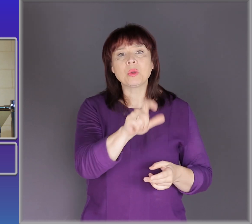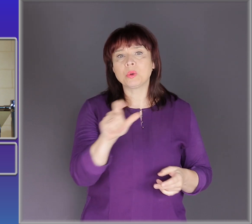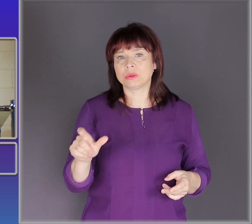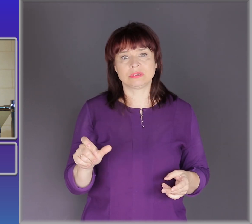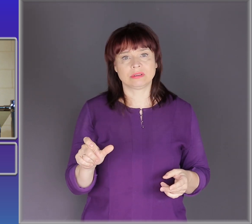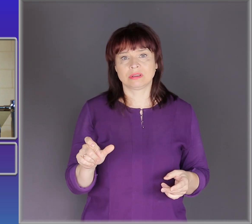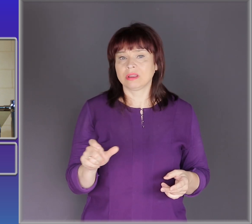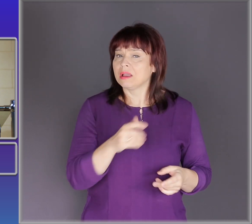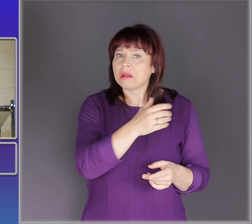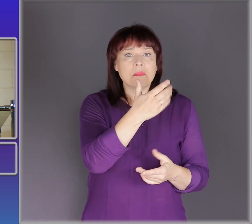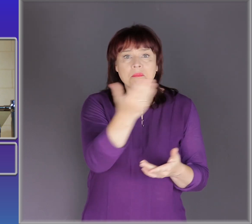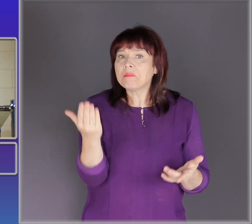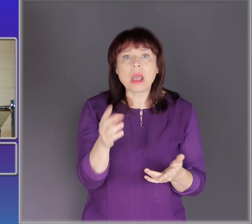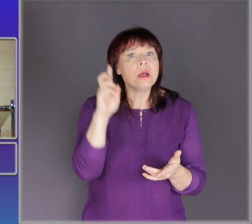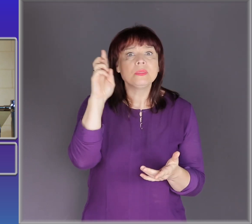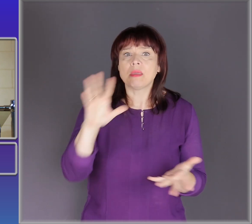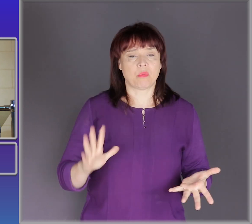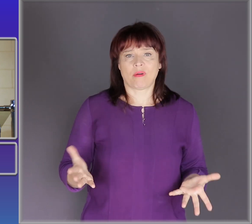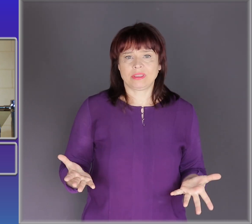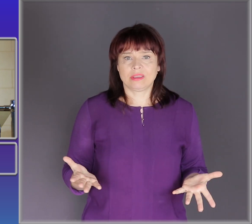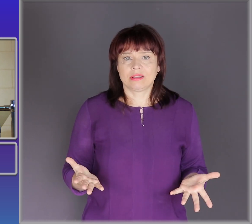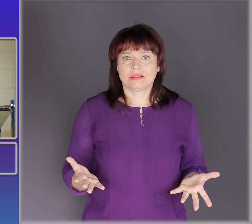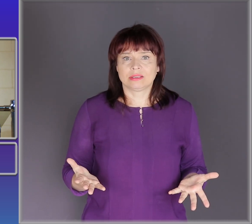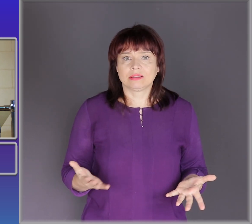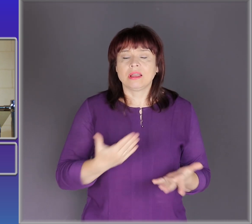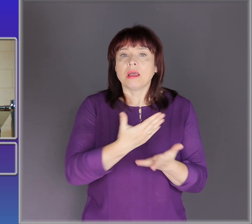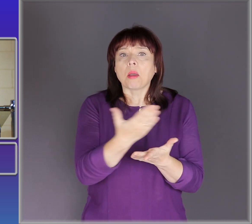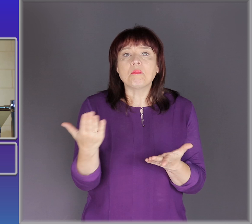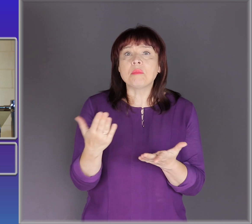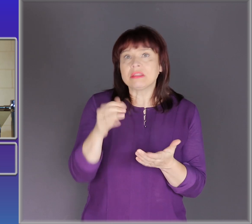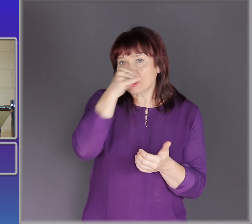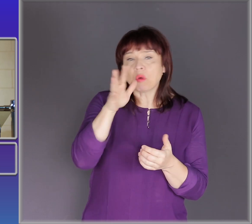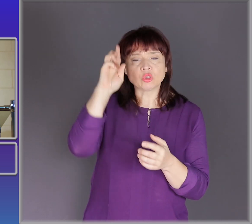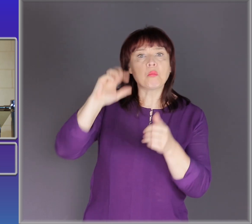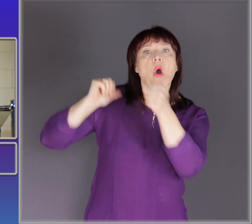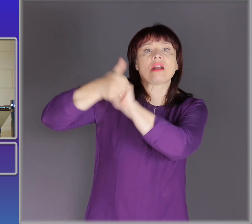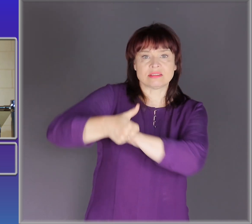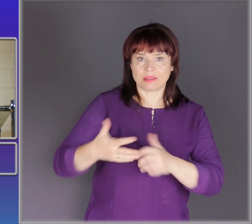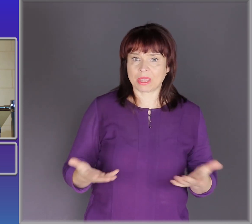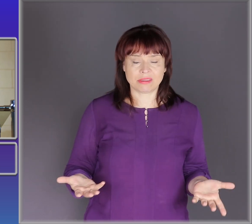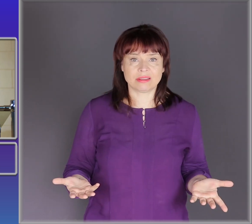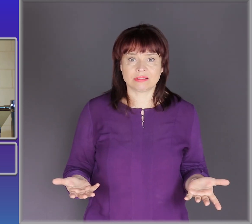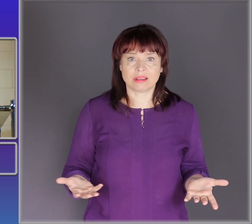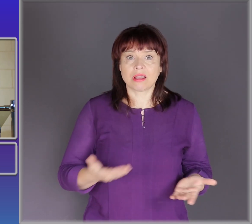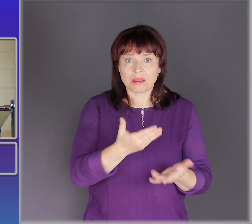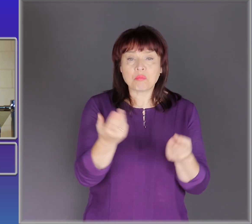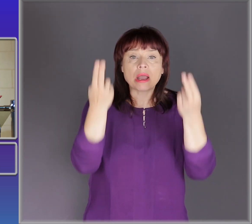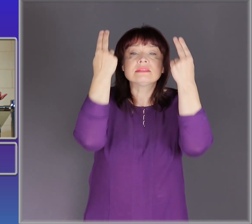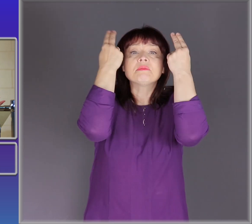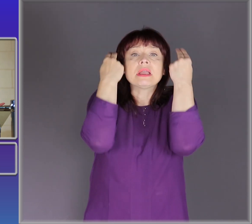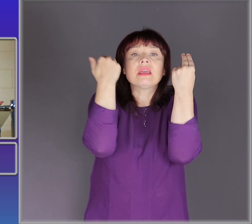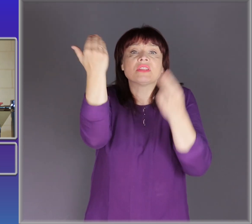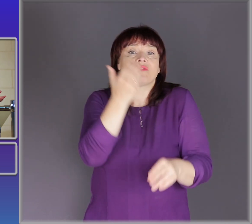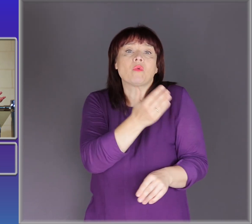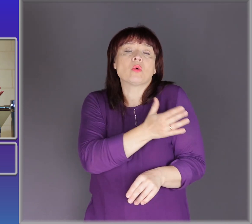люди мы не являемся богом мы не являемся а заменой бога мы смиренно и